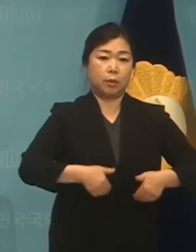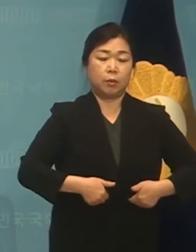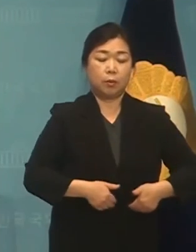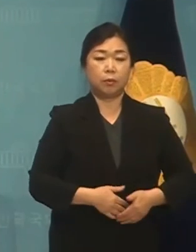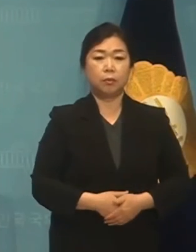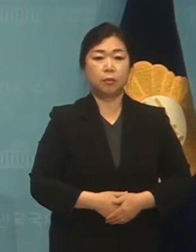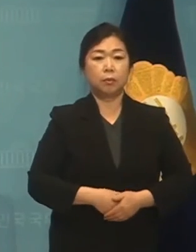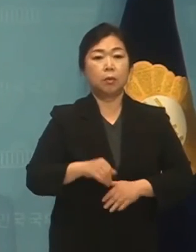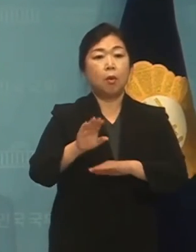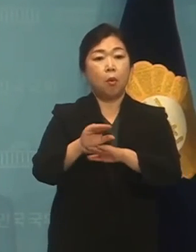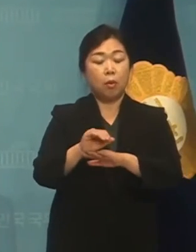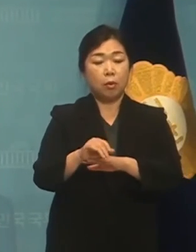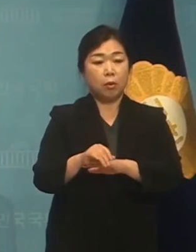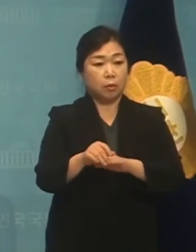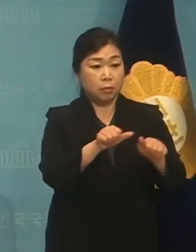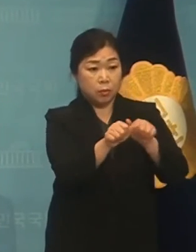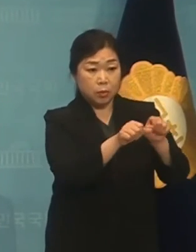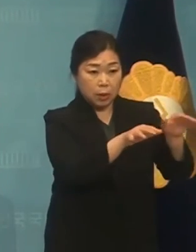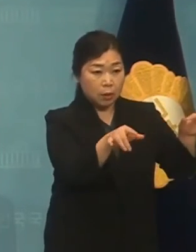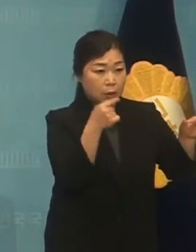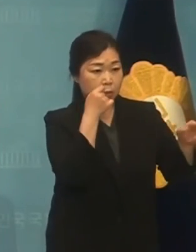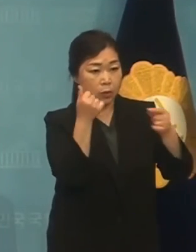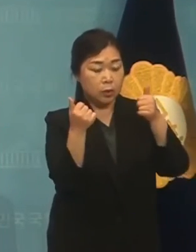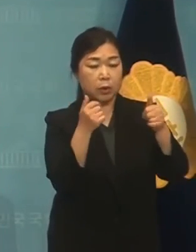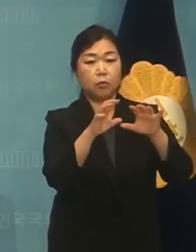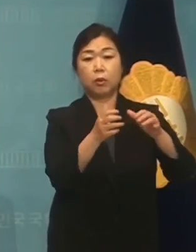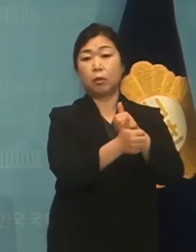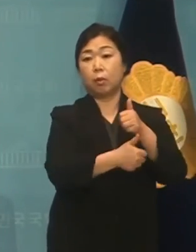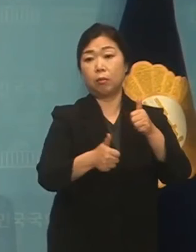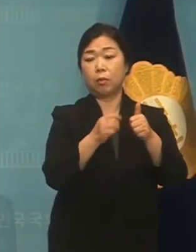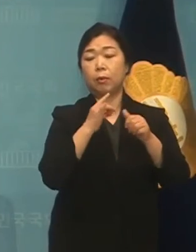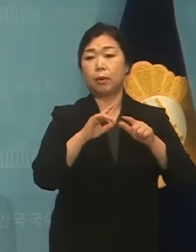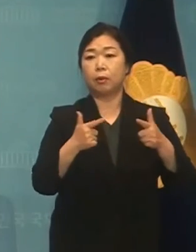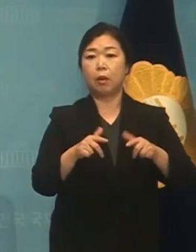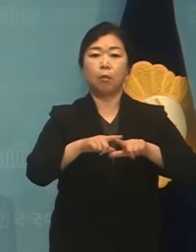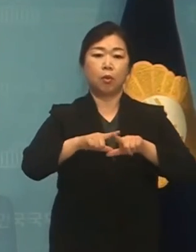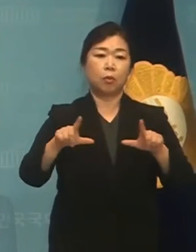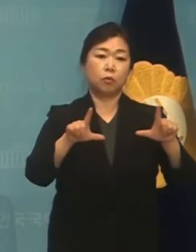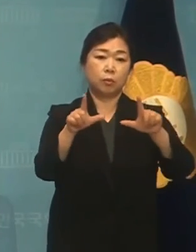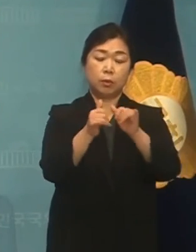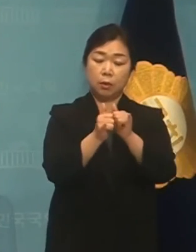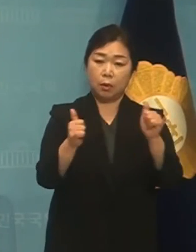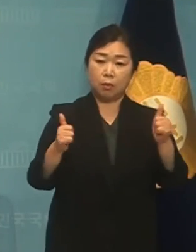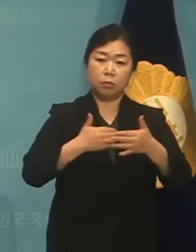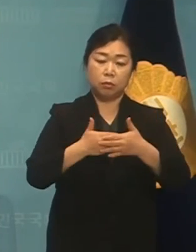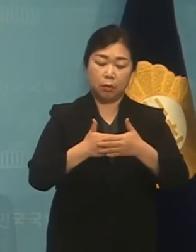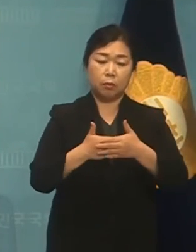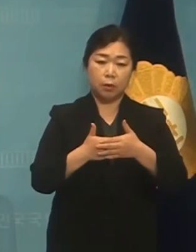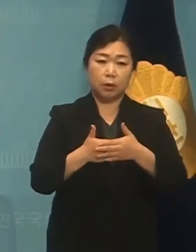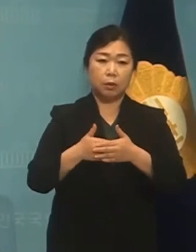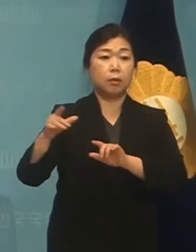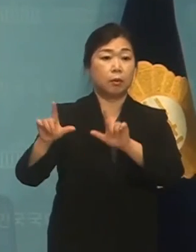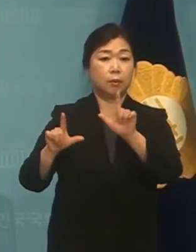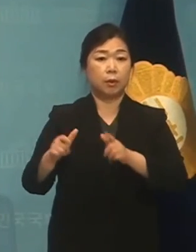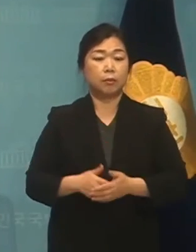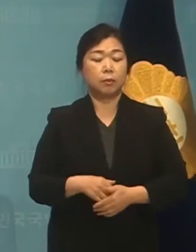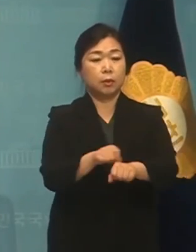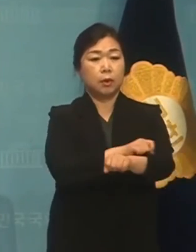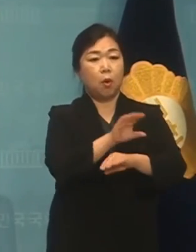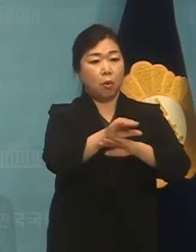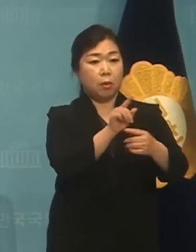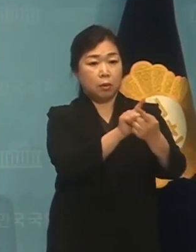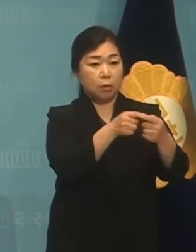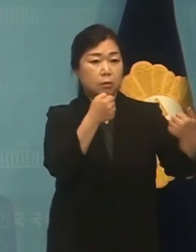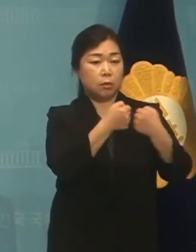언론은 여론의 눈치를 봐야 하는 국회의원들뿐만 아니라 평범한 국민들에게도 두려운 존재입니다. 특히 언론을